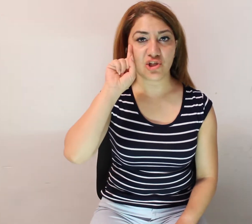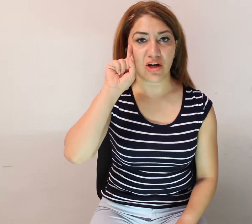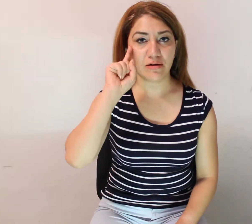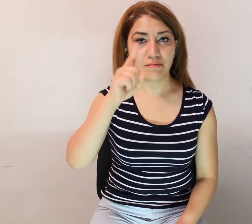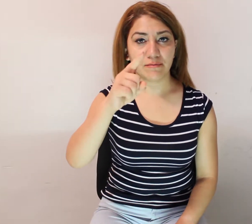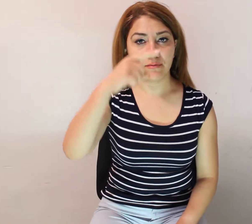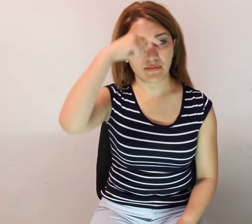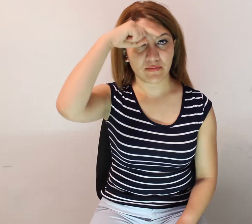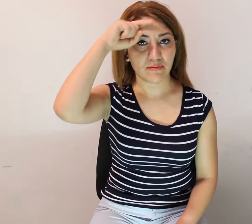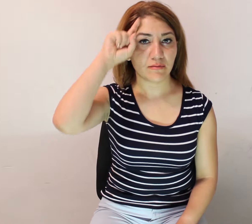Ադրբեջան,